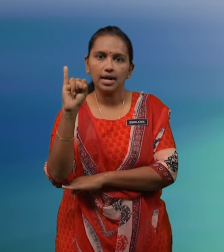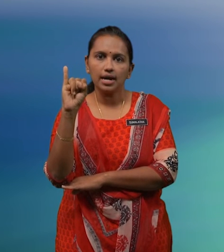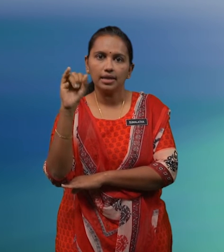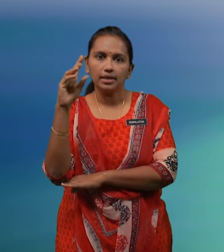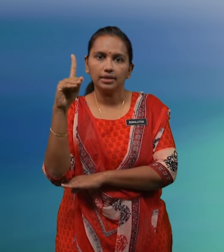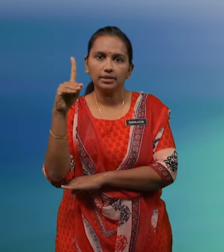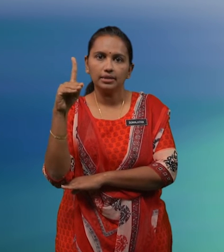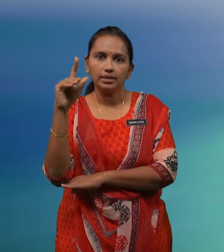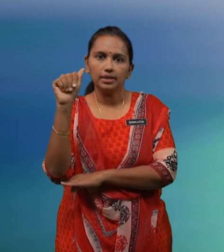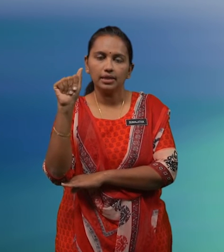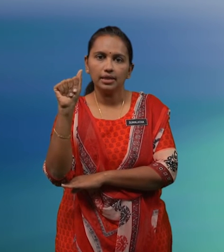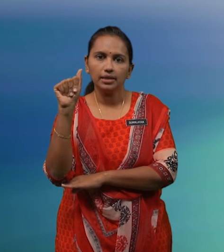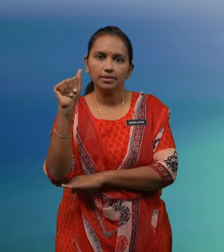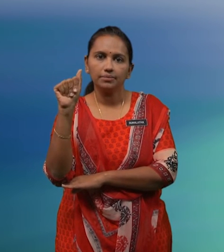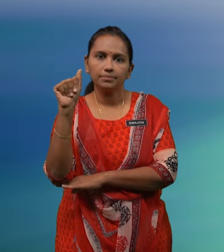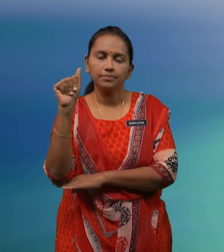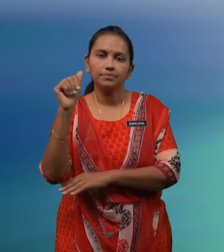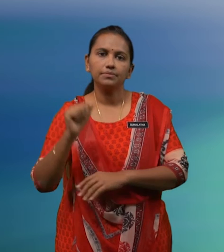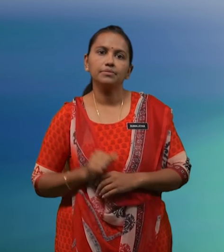I D A.